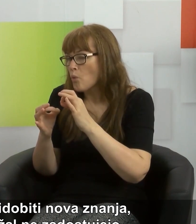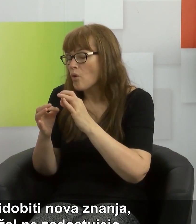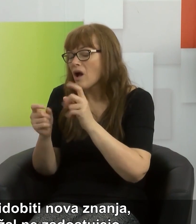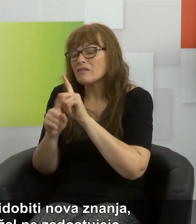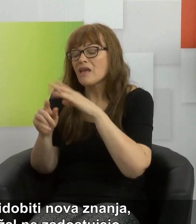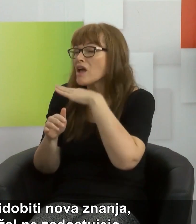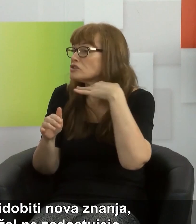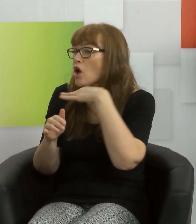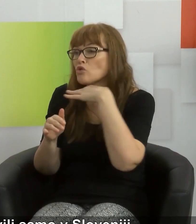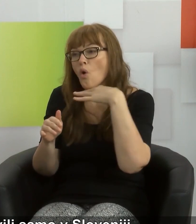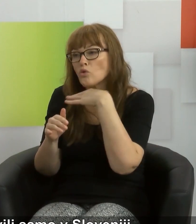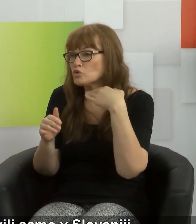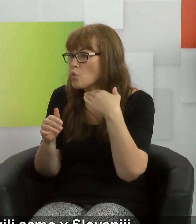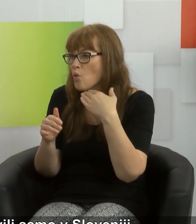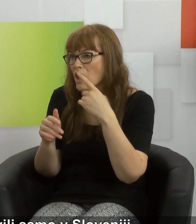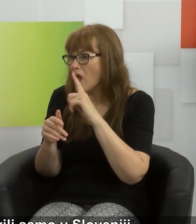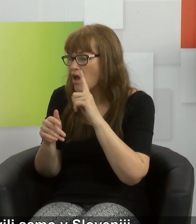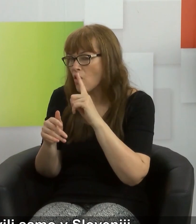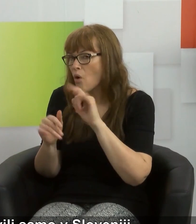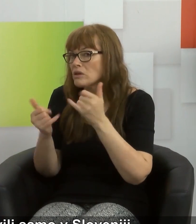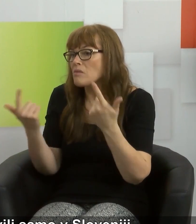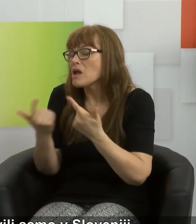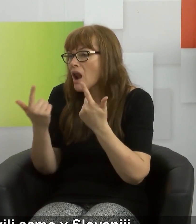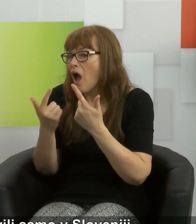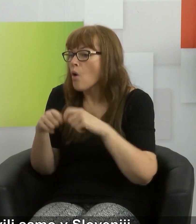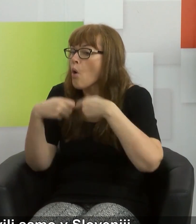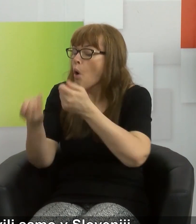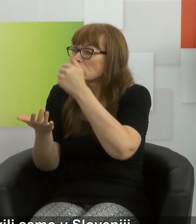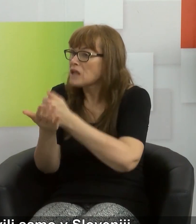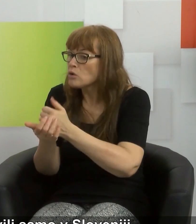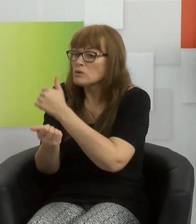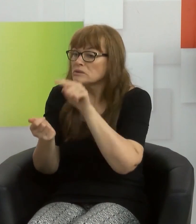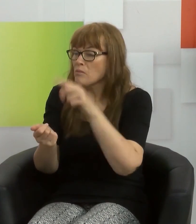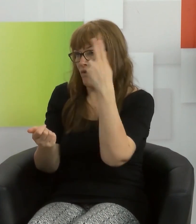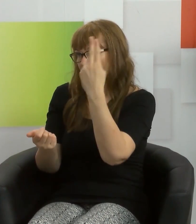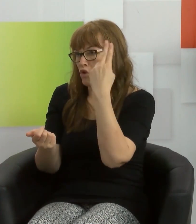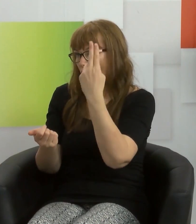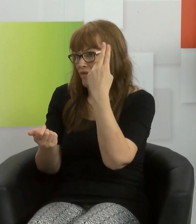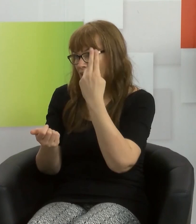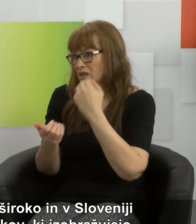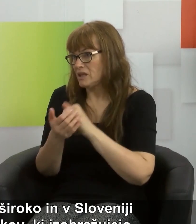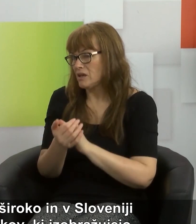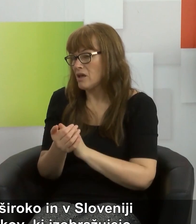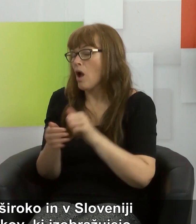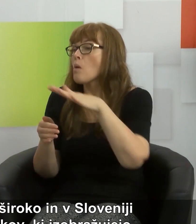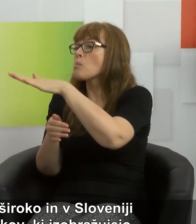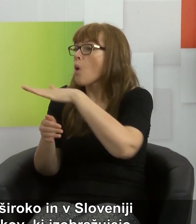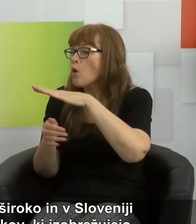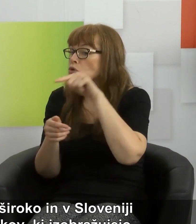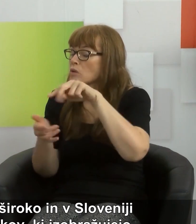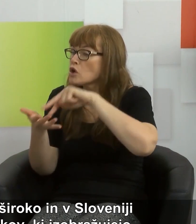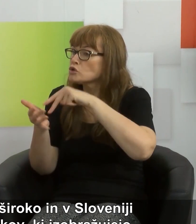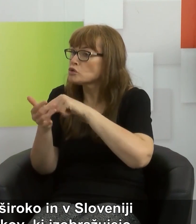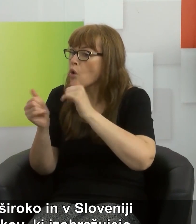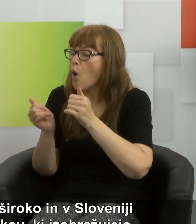ne zadostujejo, da bi jih lahko zagotovili samo v Sloveniji. Področje te stroke